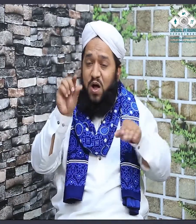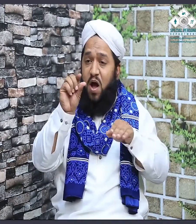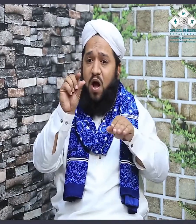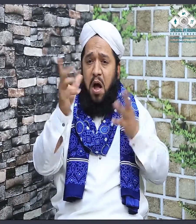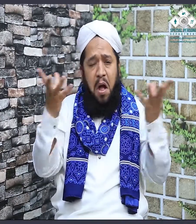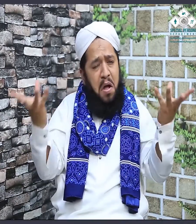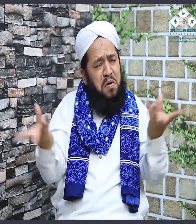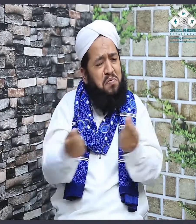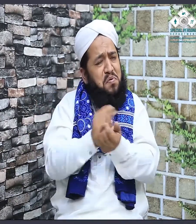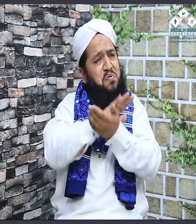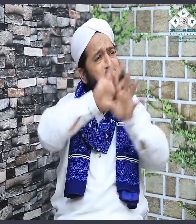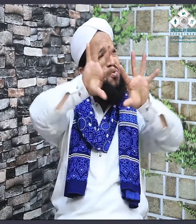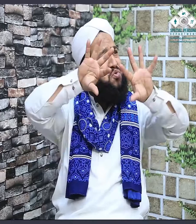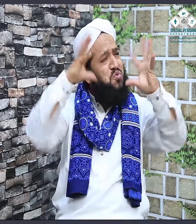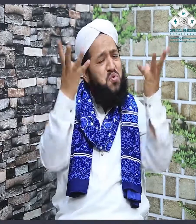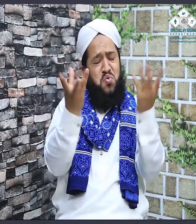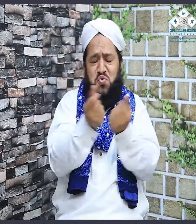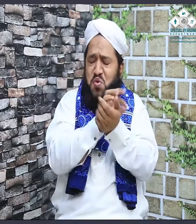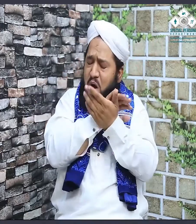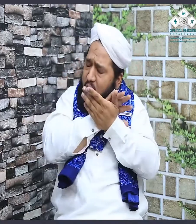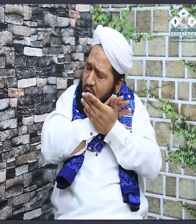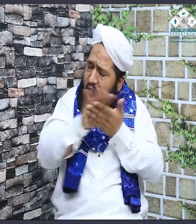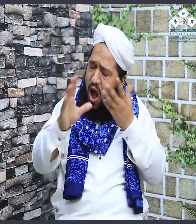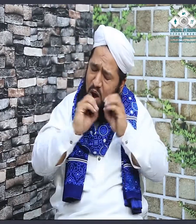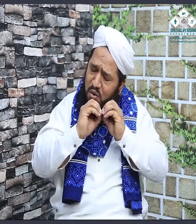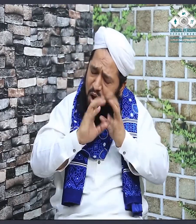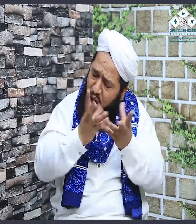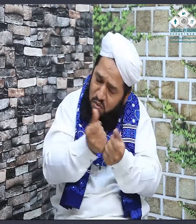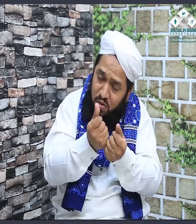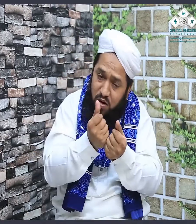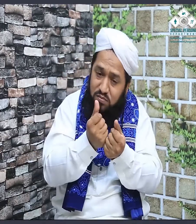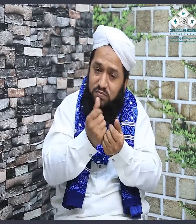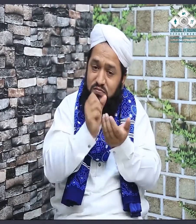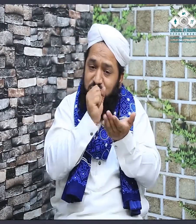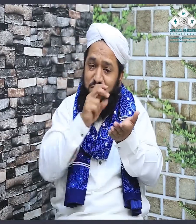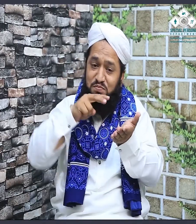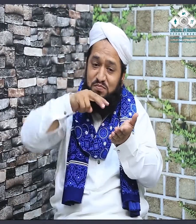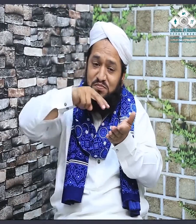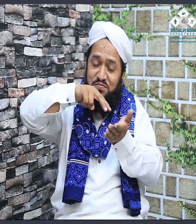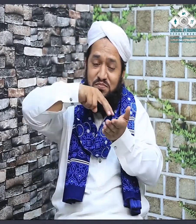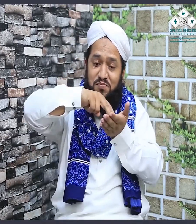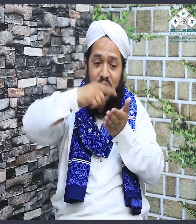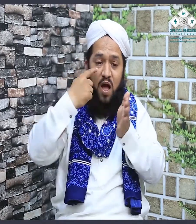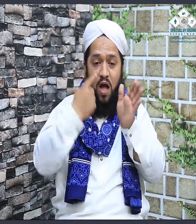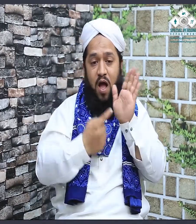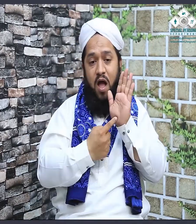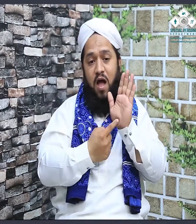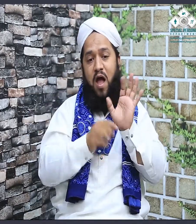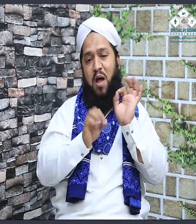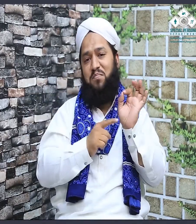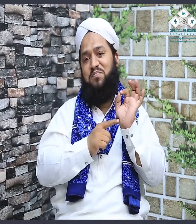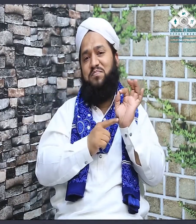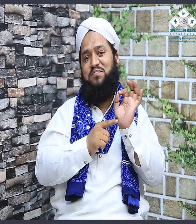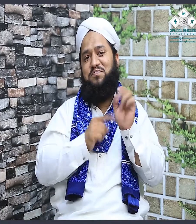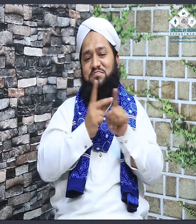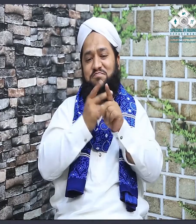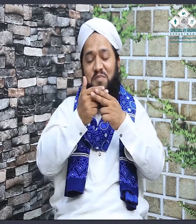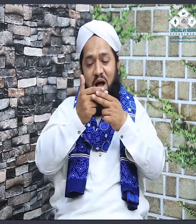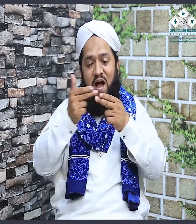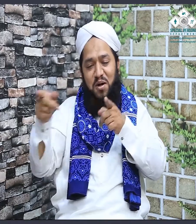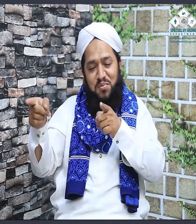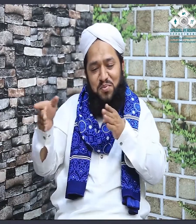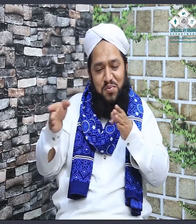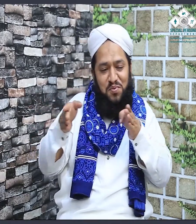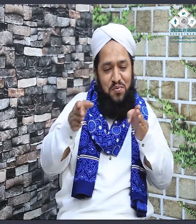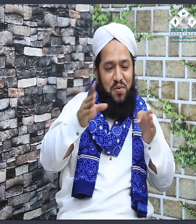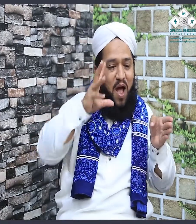جانا پوری دنیا سے, یہ بھی قیامت کی نشانیوں میں سے ایک نشانی ہے. تو ناظرین, اب ہمارے ایپیسوڈ کے اینڈ کا وقت قریب آ گیا ہے